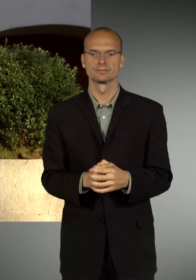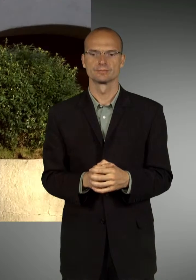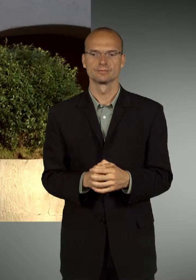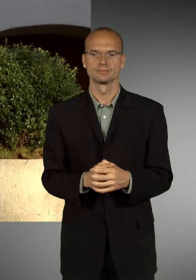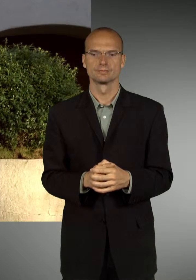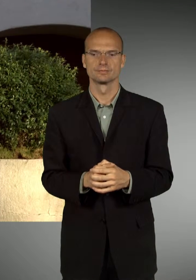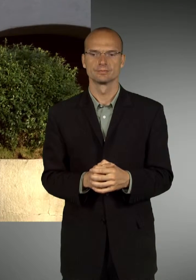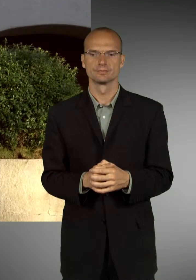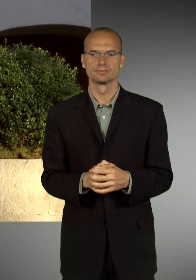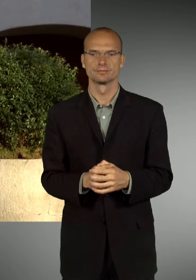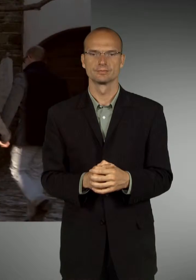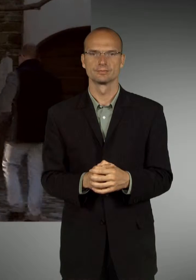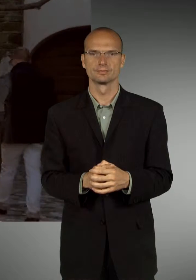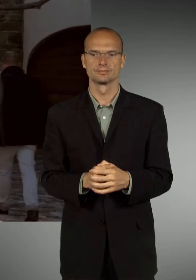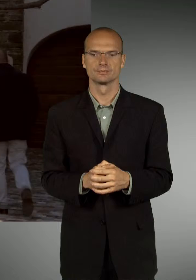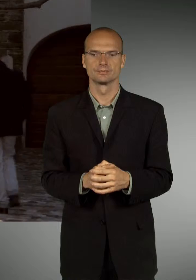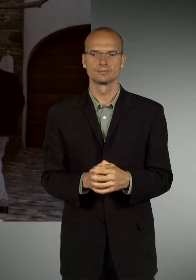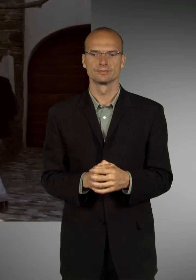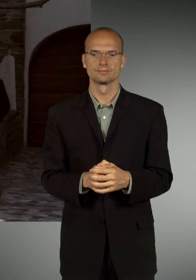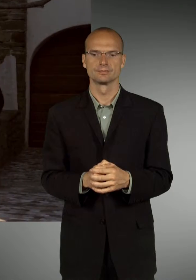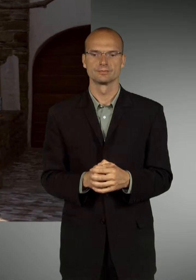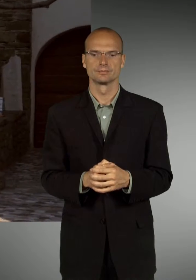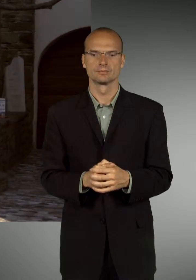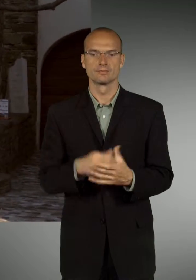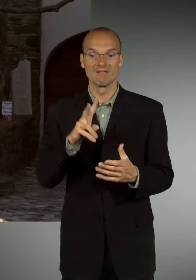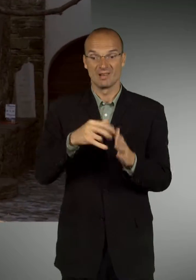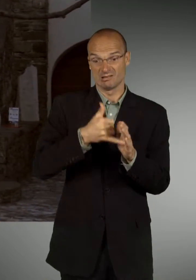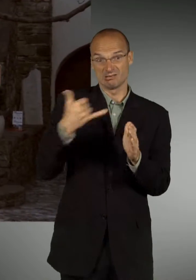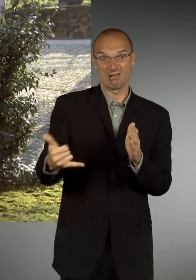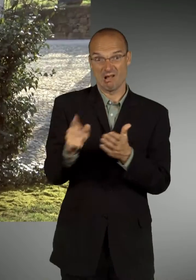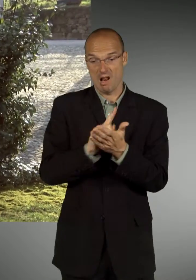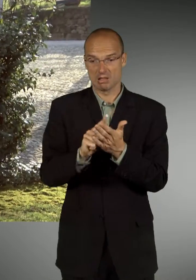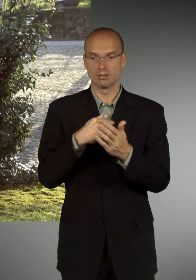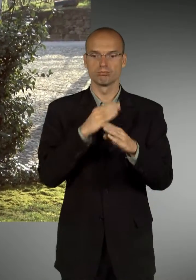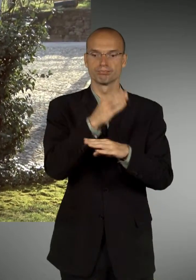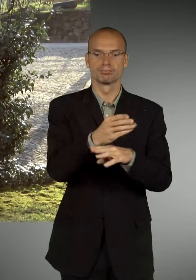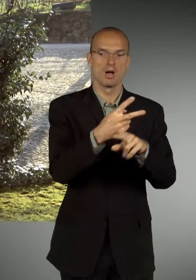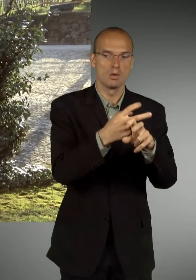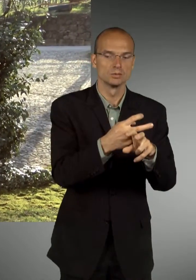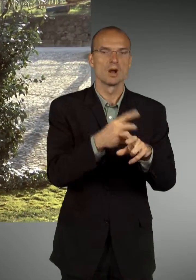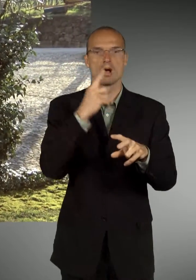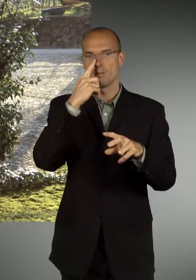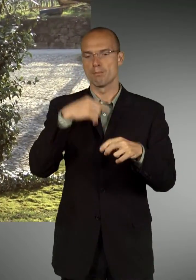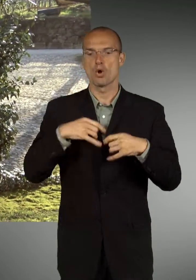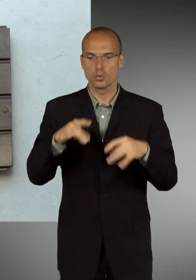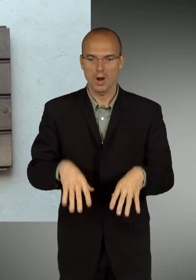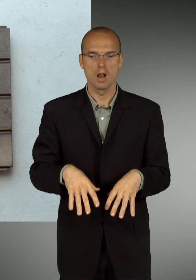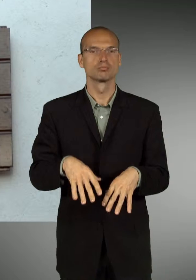molto trainante come paese in Europa. Negli ultimi anni, oltre a visitare la Slovenia,